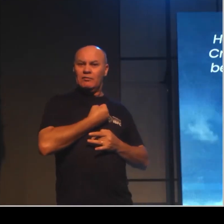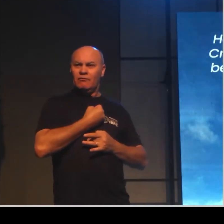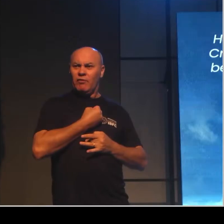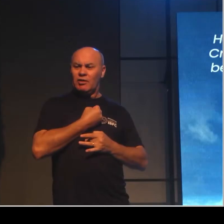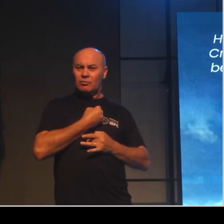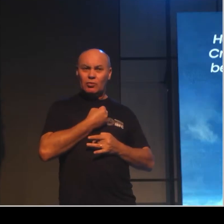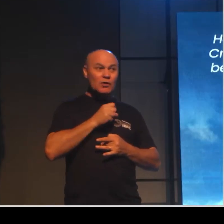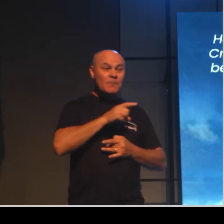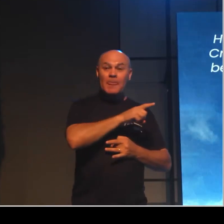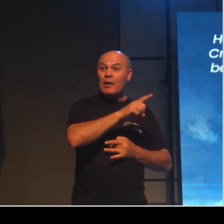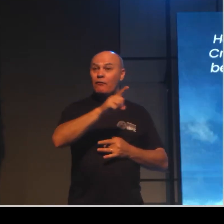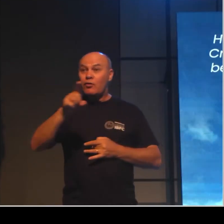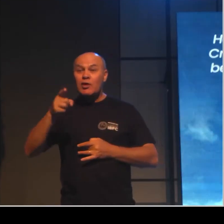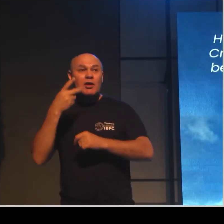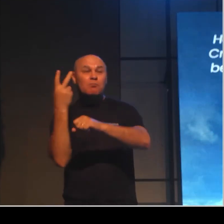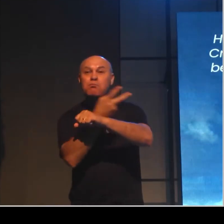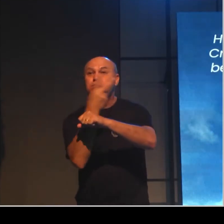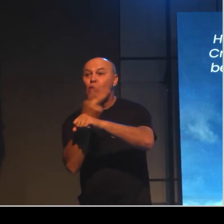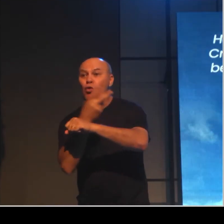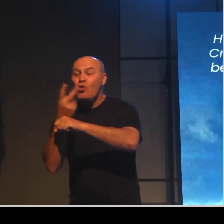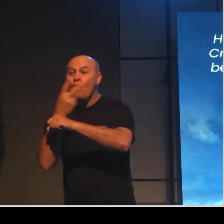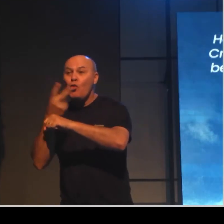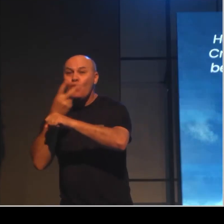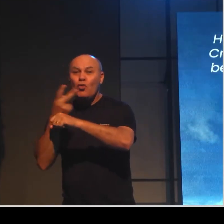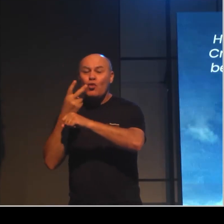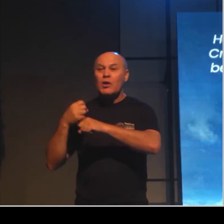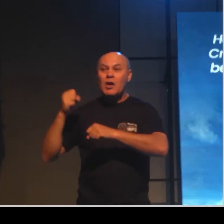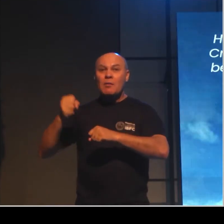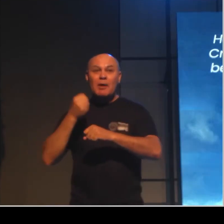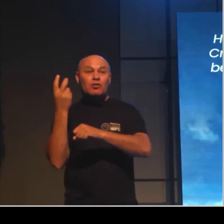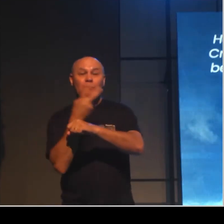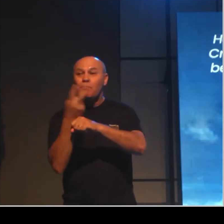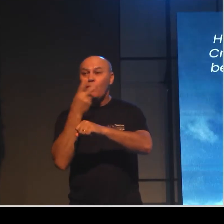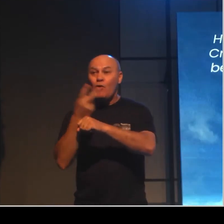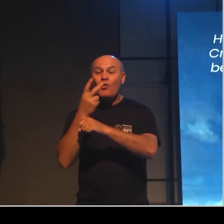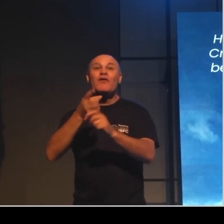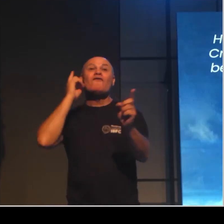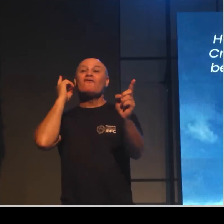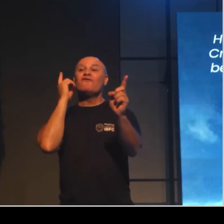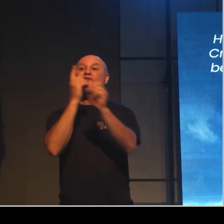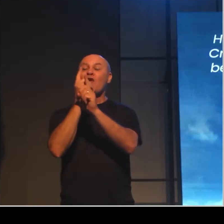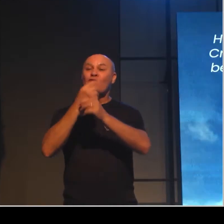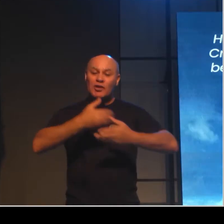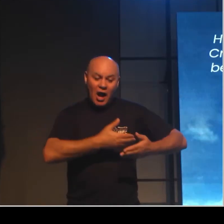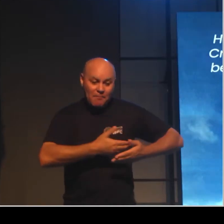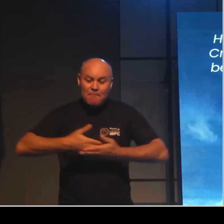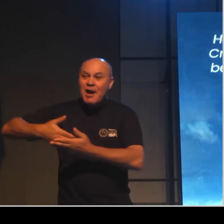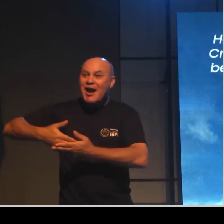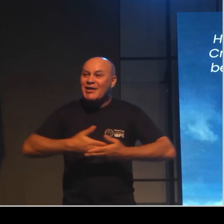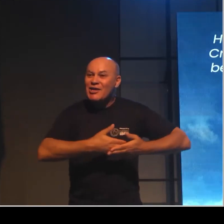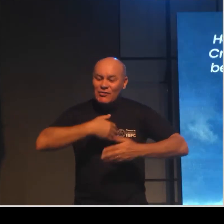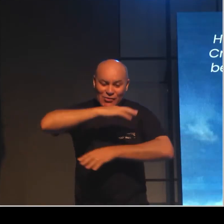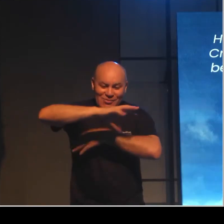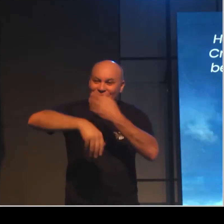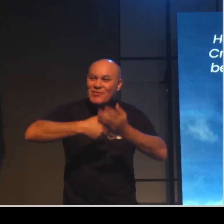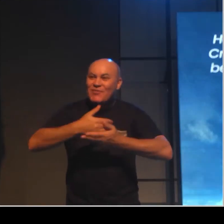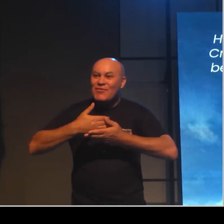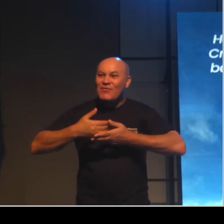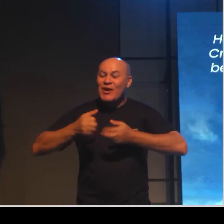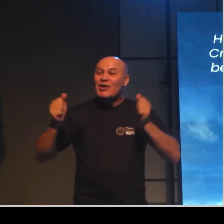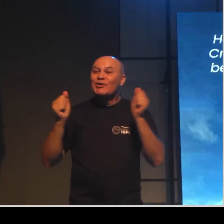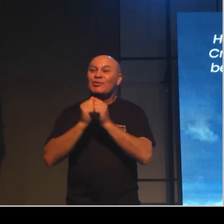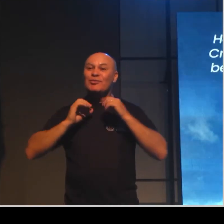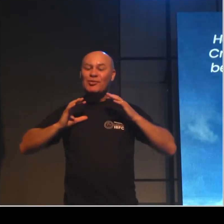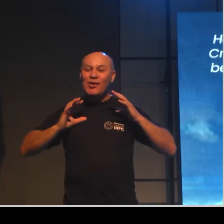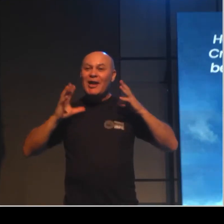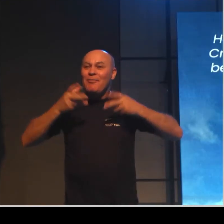bebê envolto em panos e deitado numa manjedoura. A intervenção de Deus, o Natal